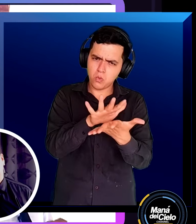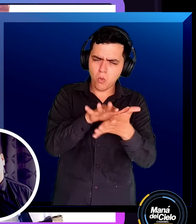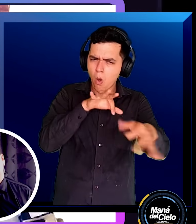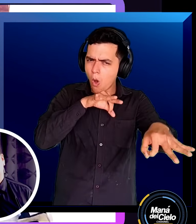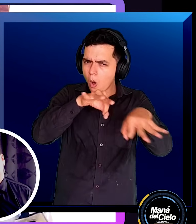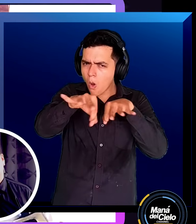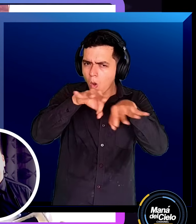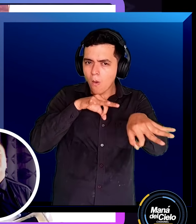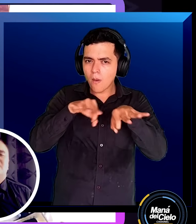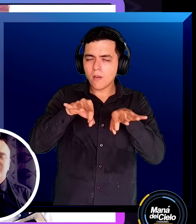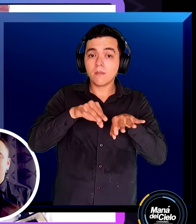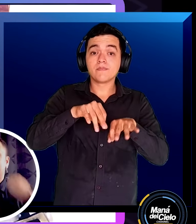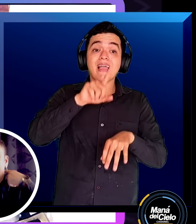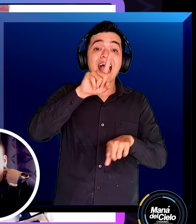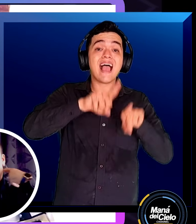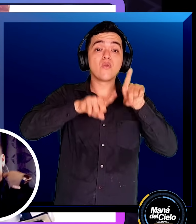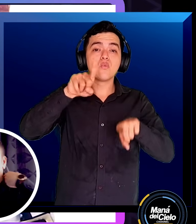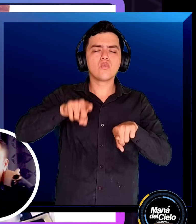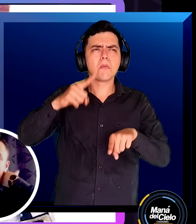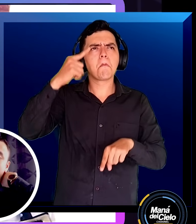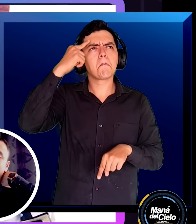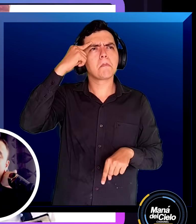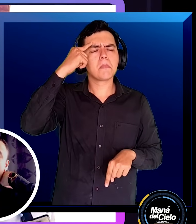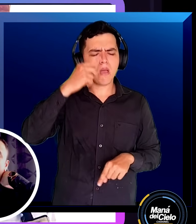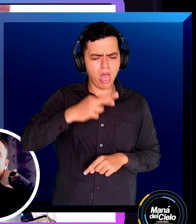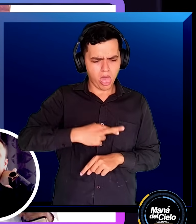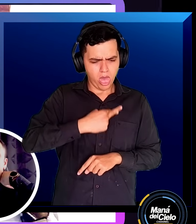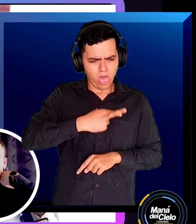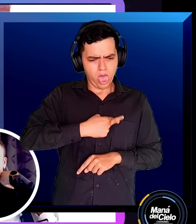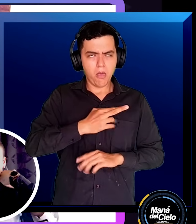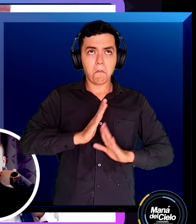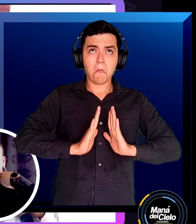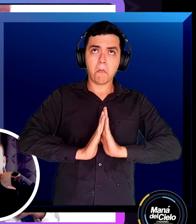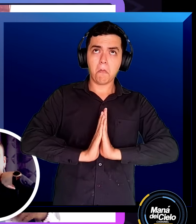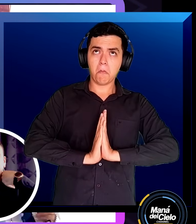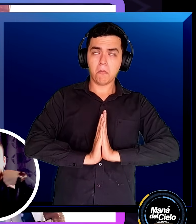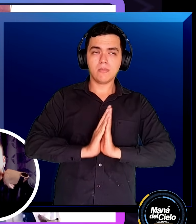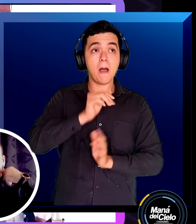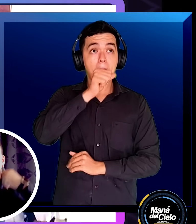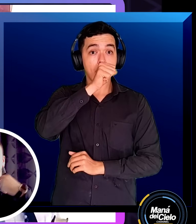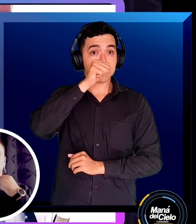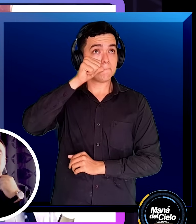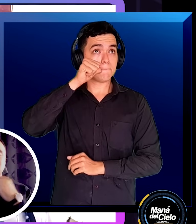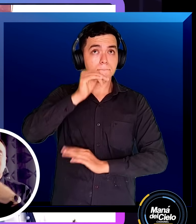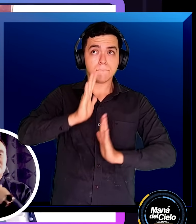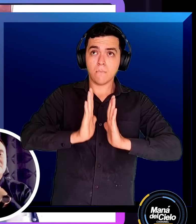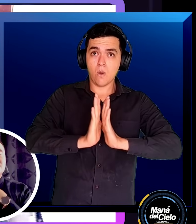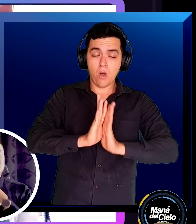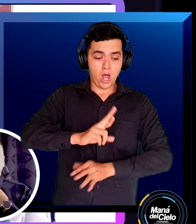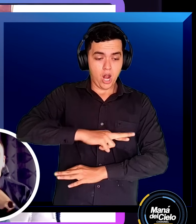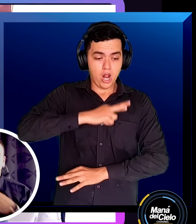cuando ores, no hagas vanas repeticiones. Entonces podríamos aplicarlo esta mañana: y cuando ayunes,